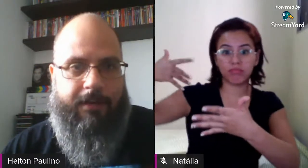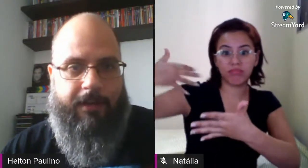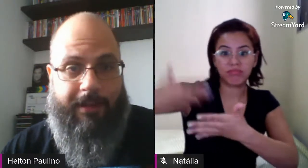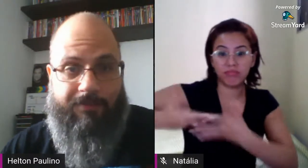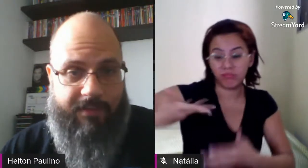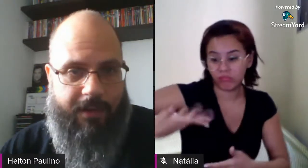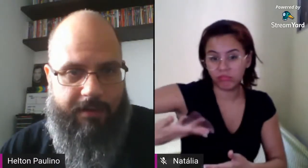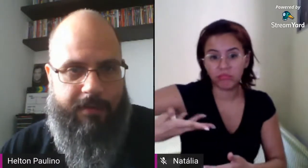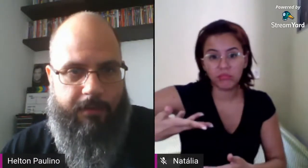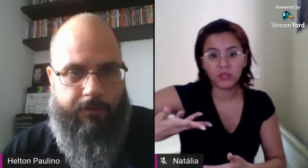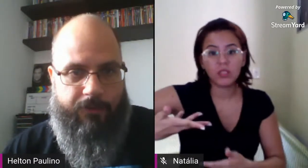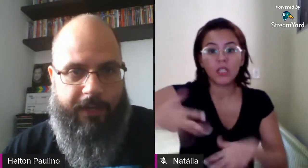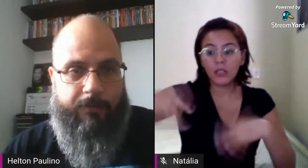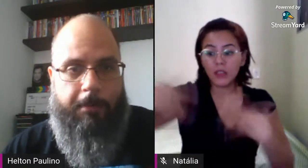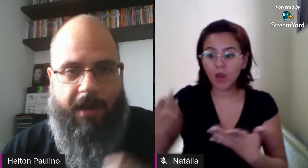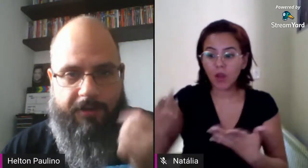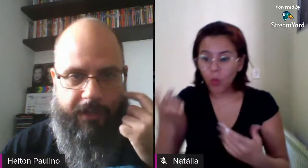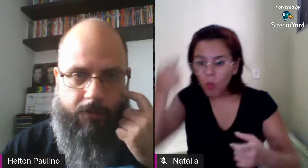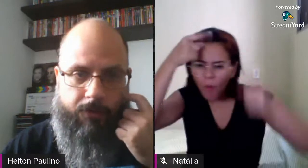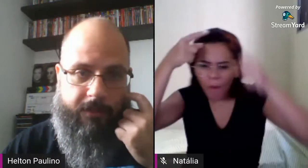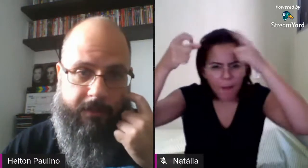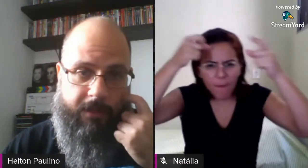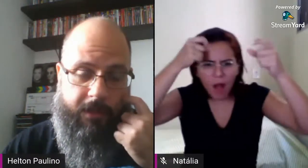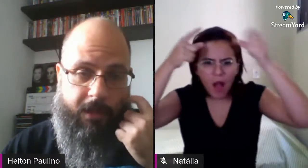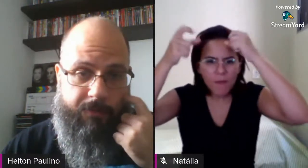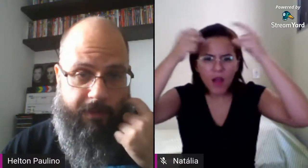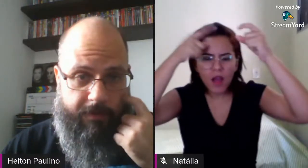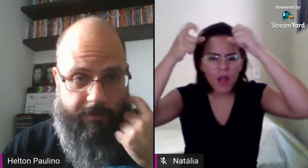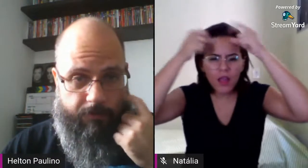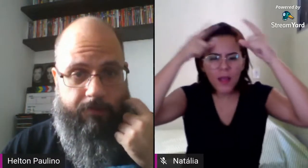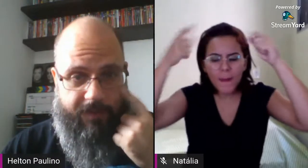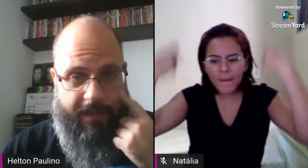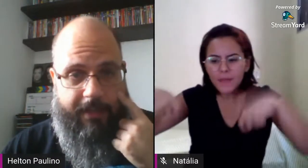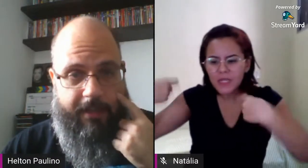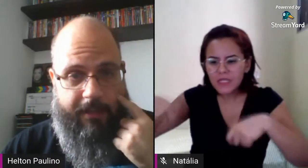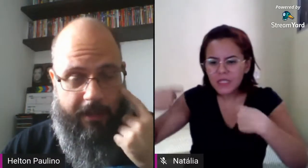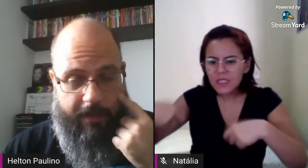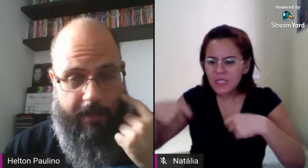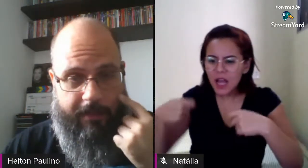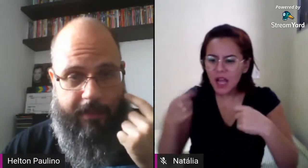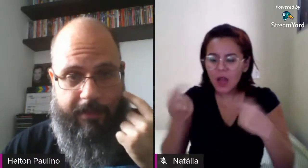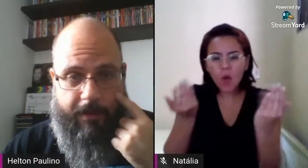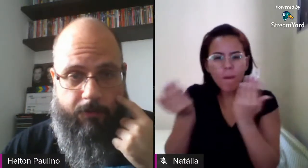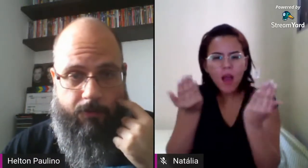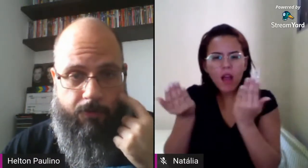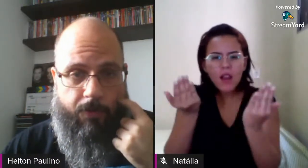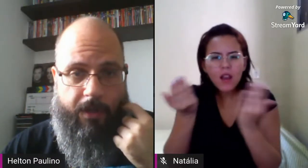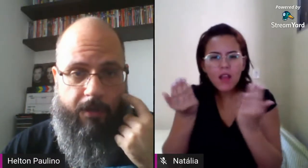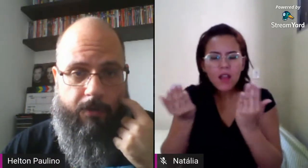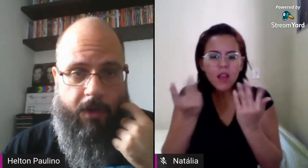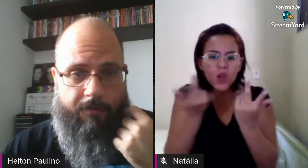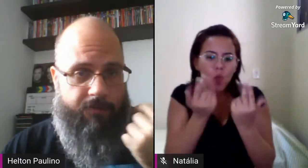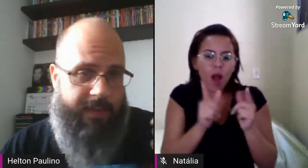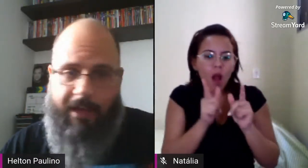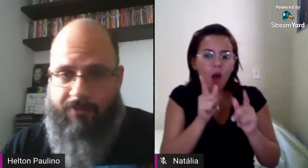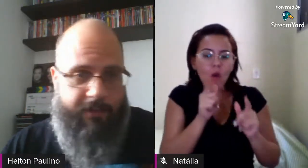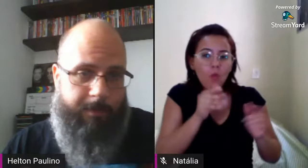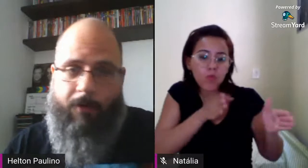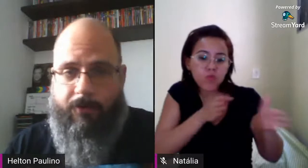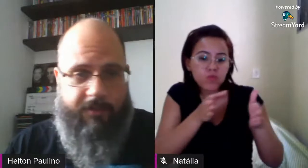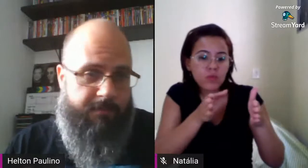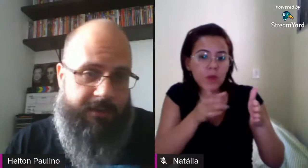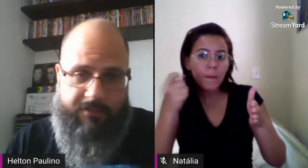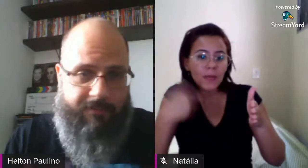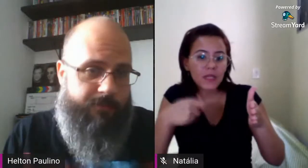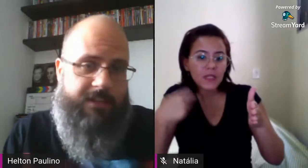você atravessar esse rio, de chegar de uma margem a outra. Muitas vezes, quando você adentra o rio, você é levado